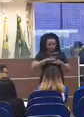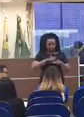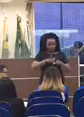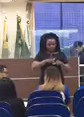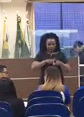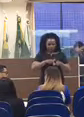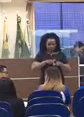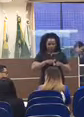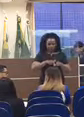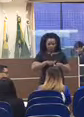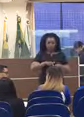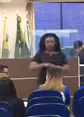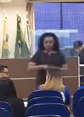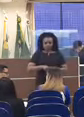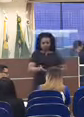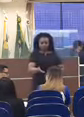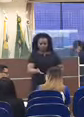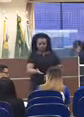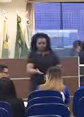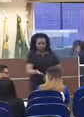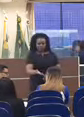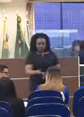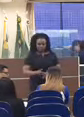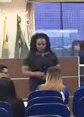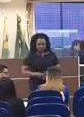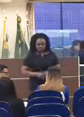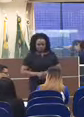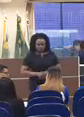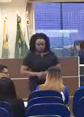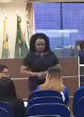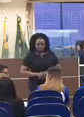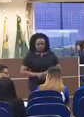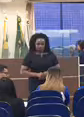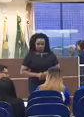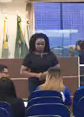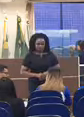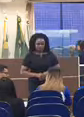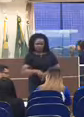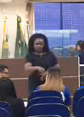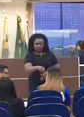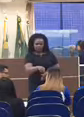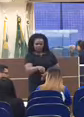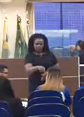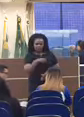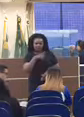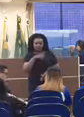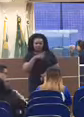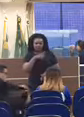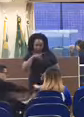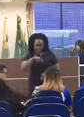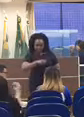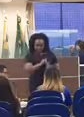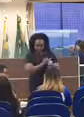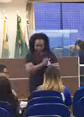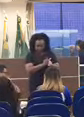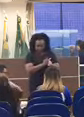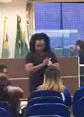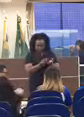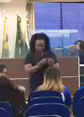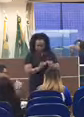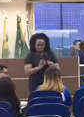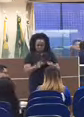que, à medida que o ano, que as sessões forem ocorrendo ao longo dos meses, a população vem acompanhar. A gente faz esse reforço sempre,